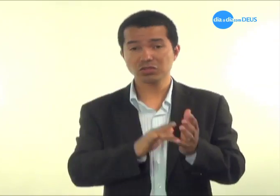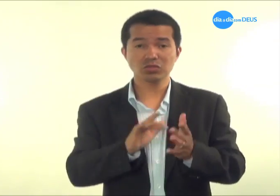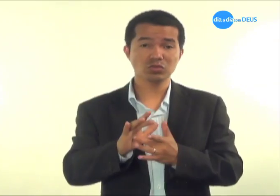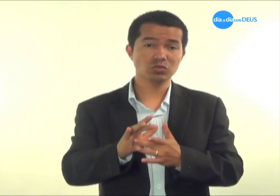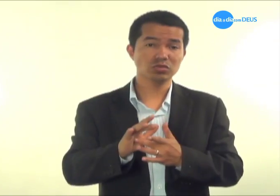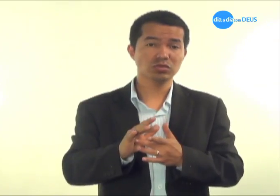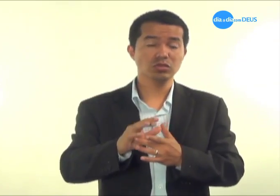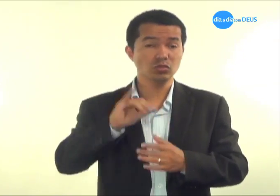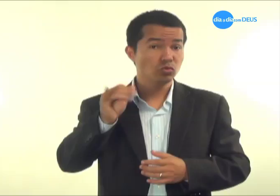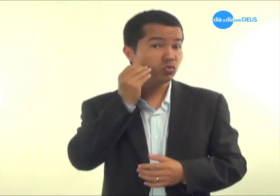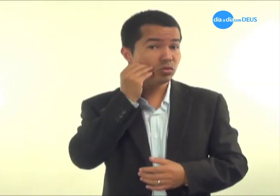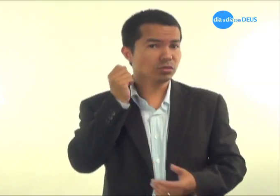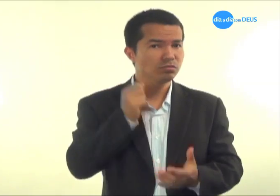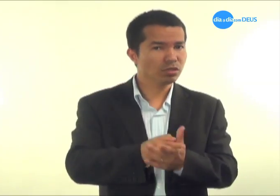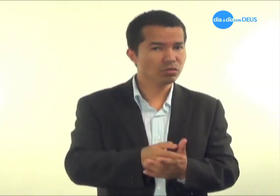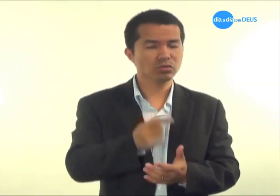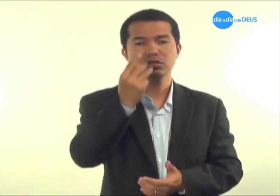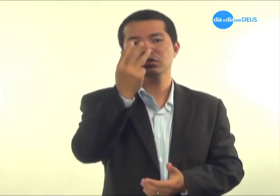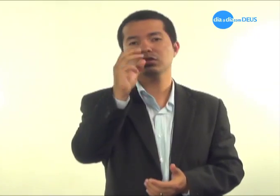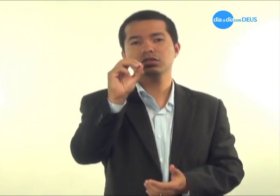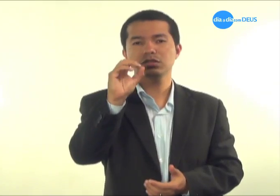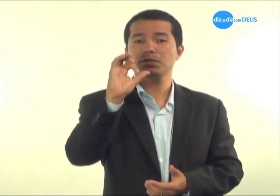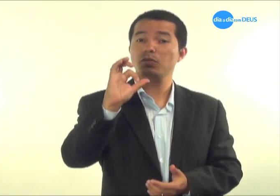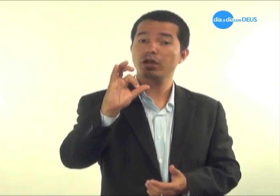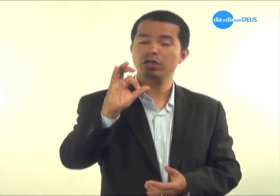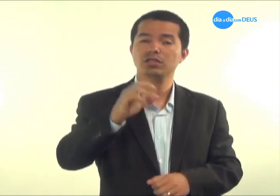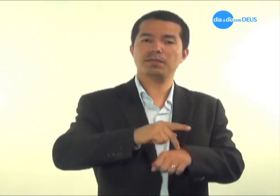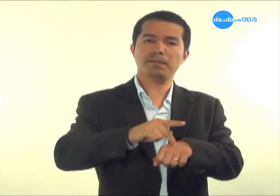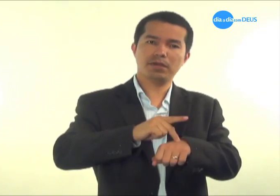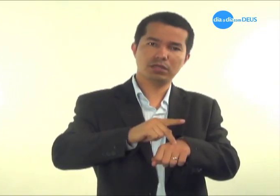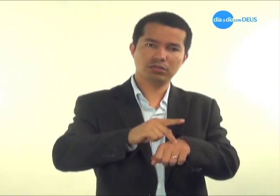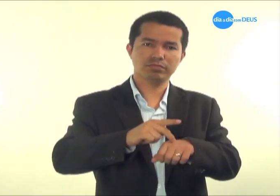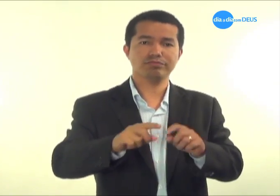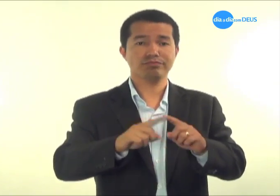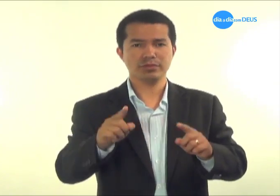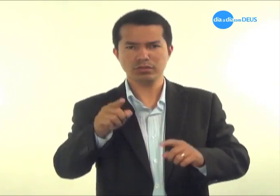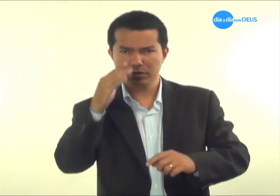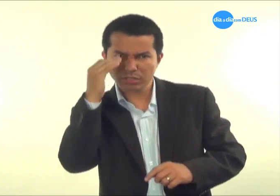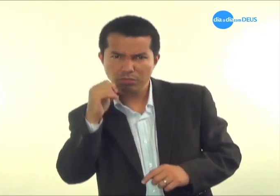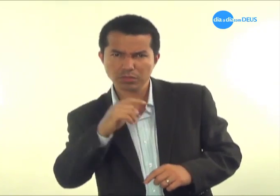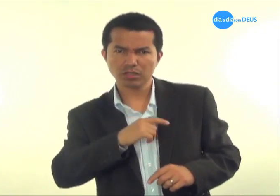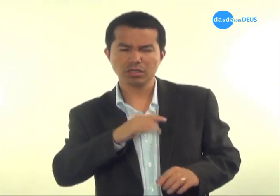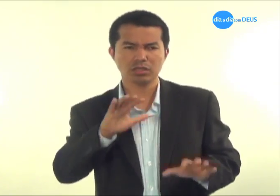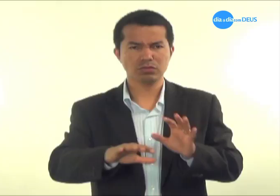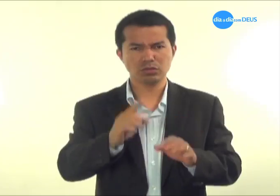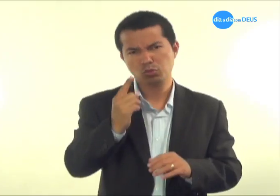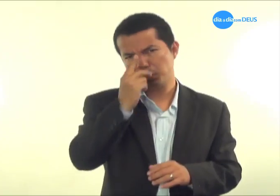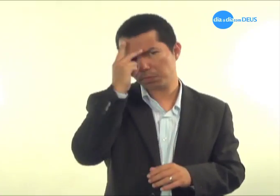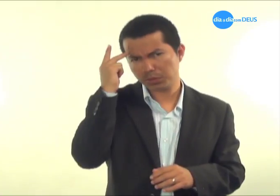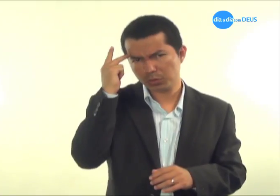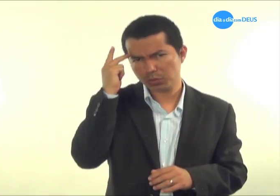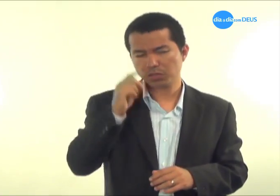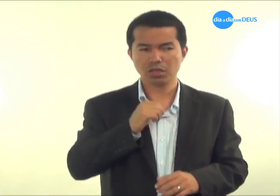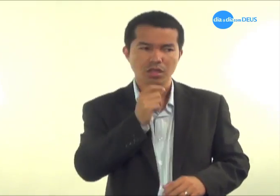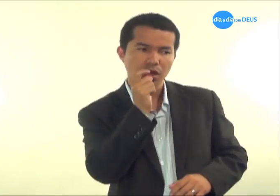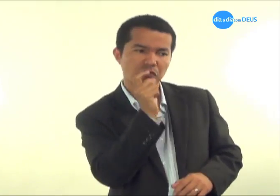moedas de prata, e esse foi o preço de Judas. Quantos de nós estamos traindo Jesus por uma palavra de apreciação